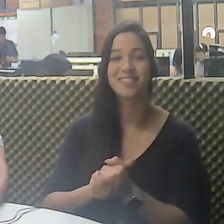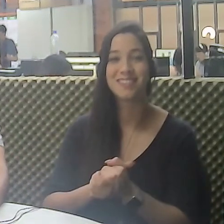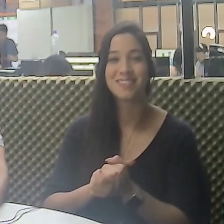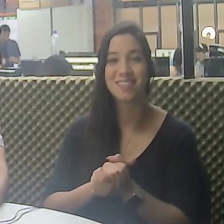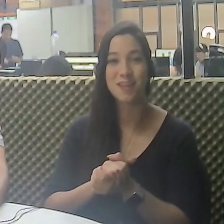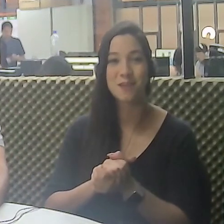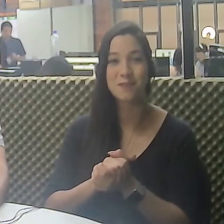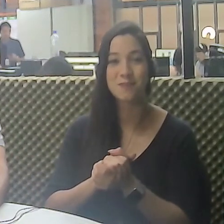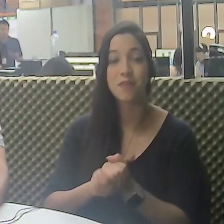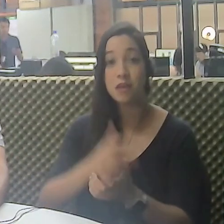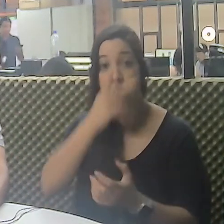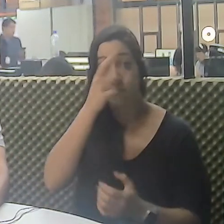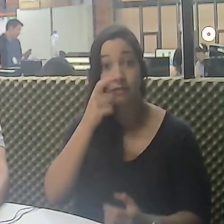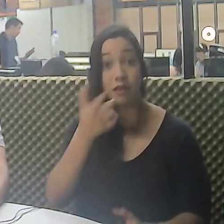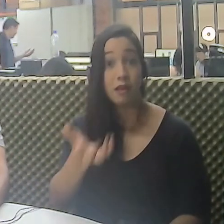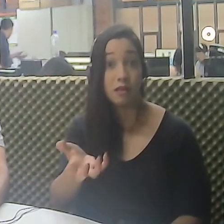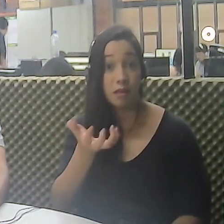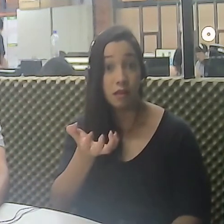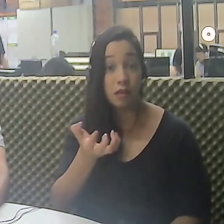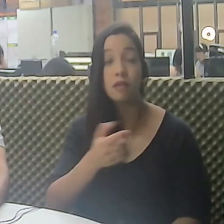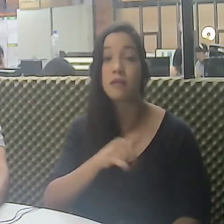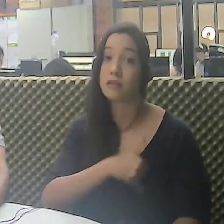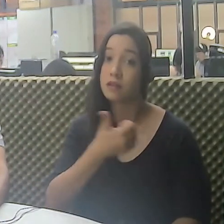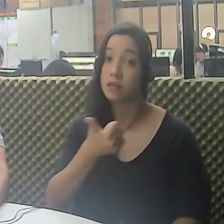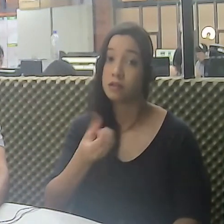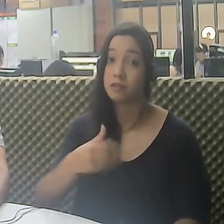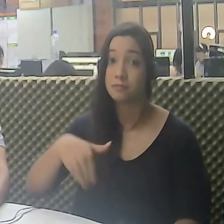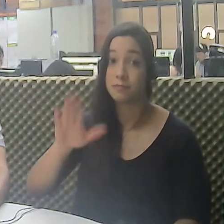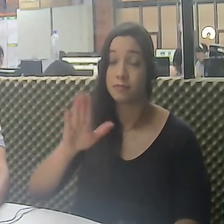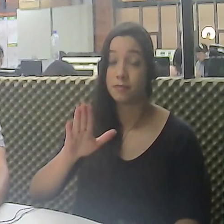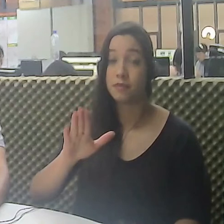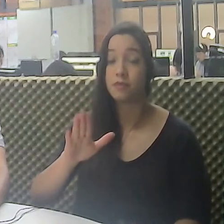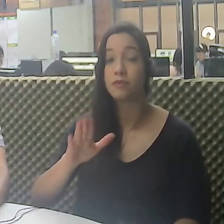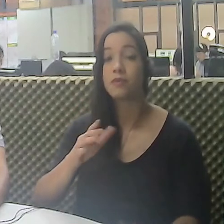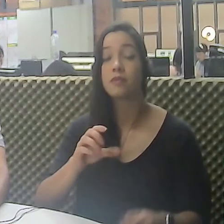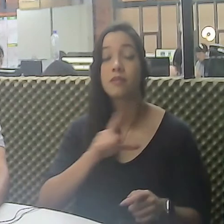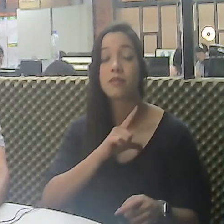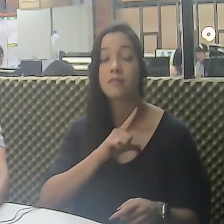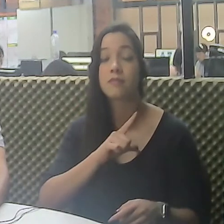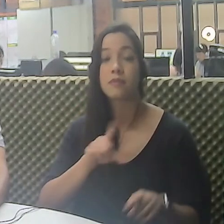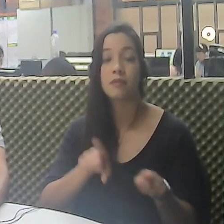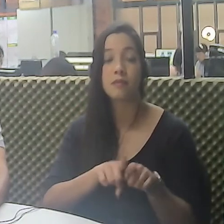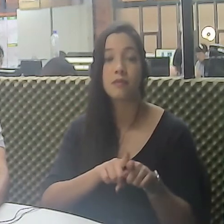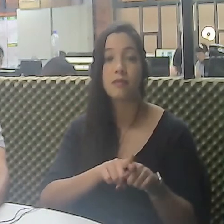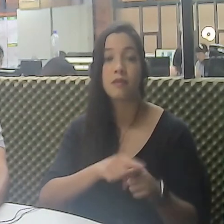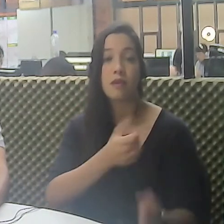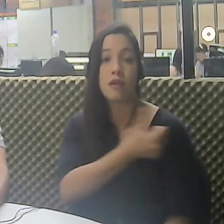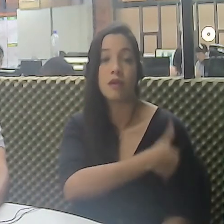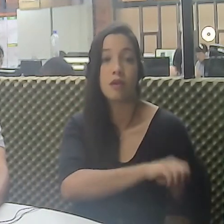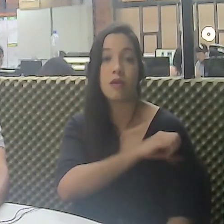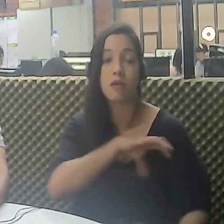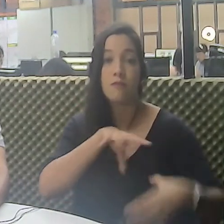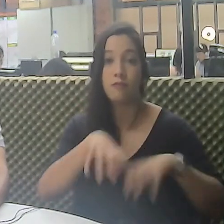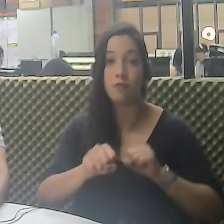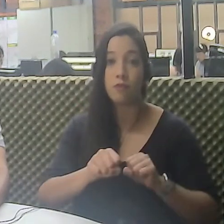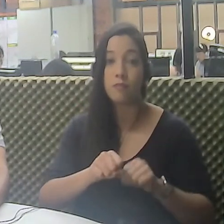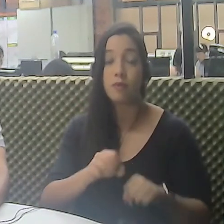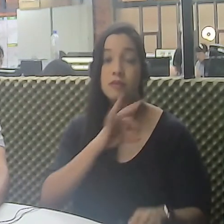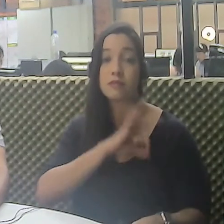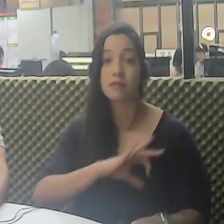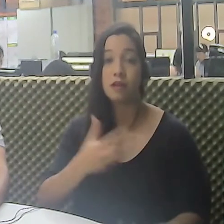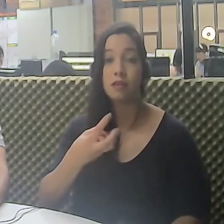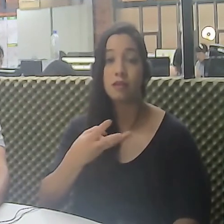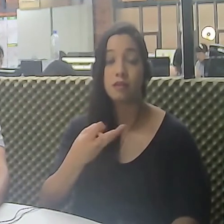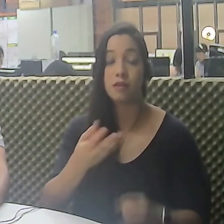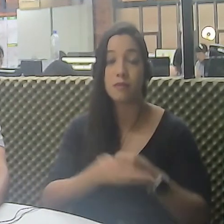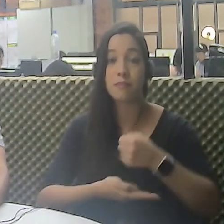Habitação. Os interessados devem ter mais de 16 anos, ensino fundamental completo e renda familiar de até 3 salários